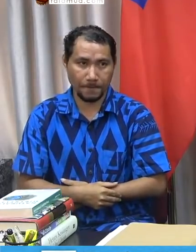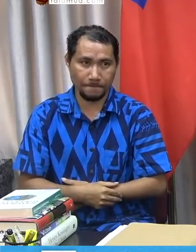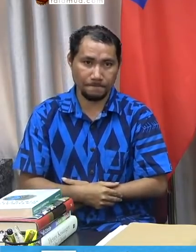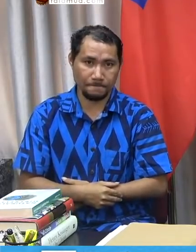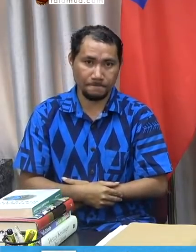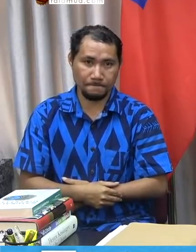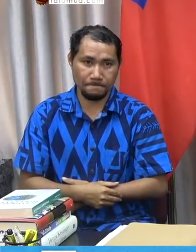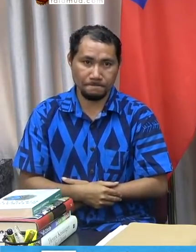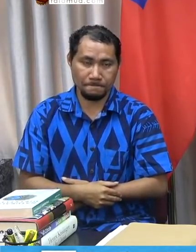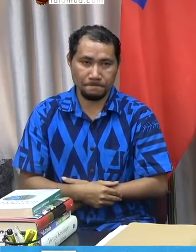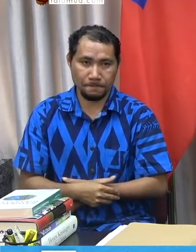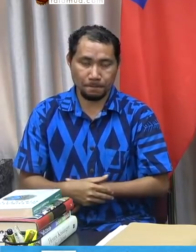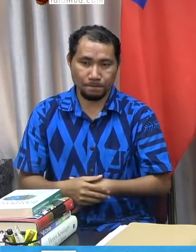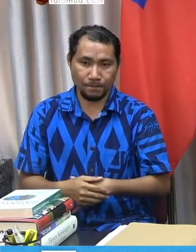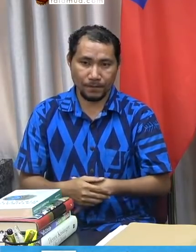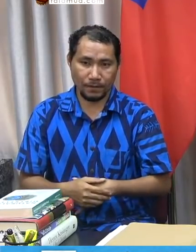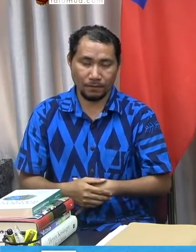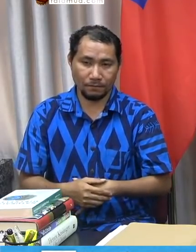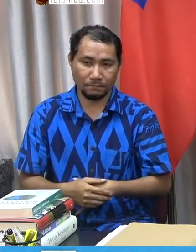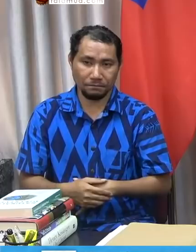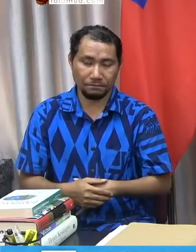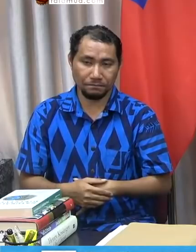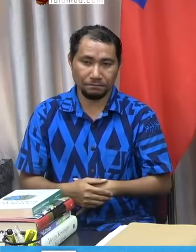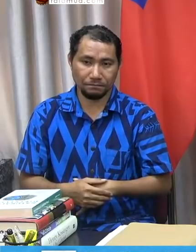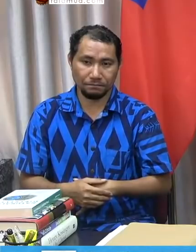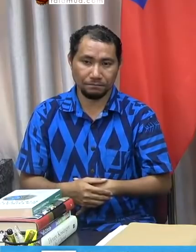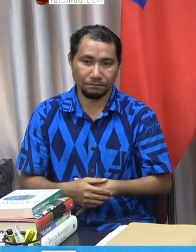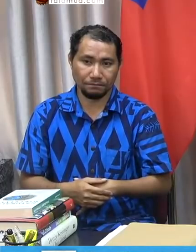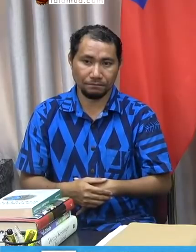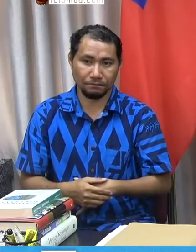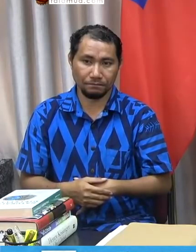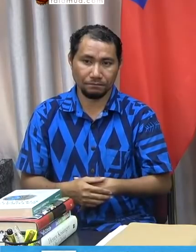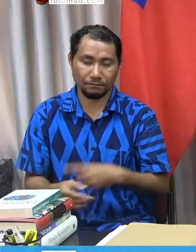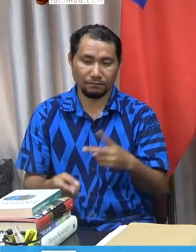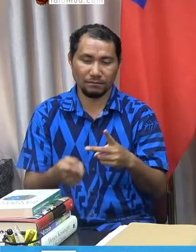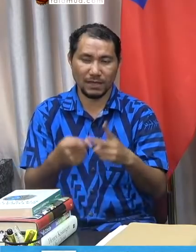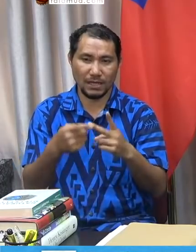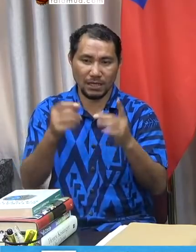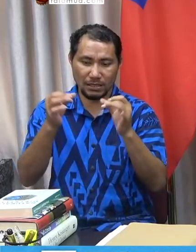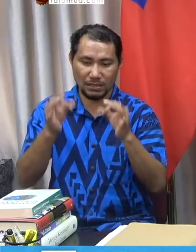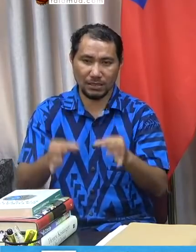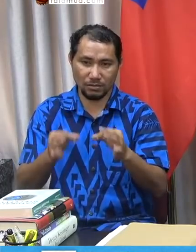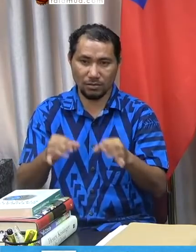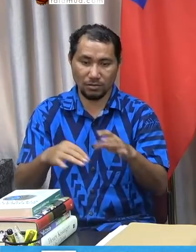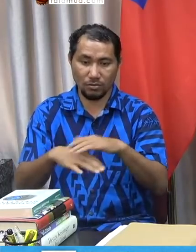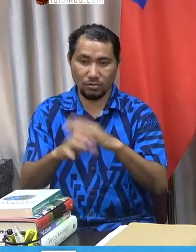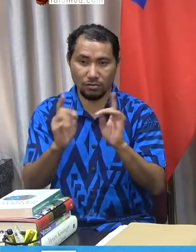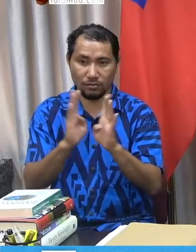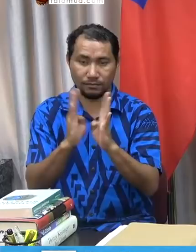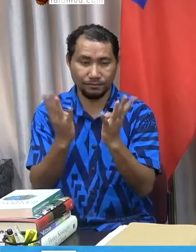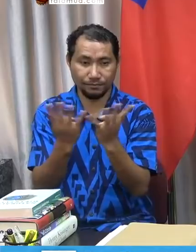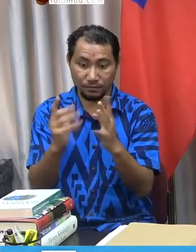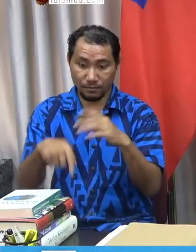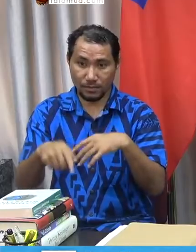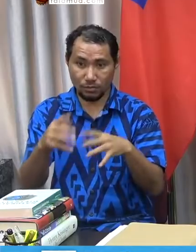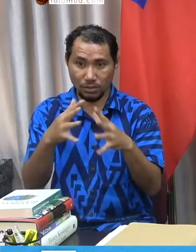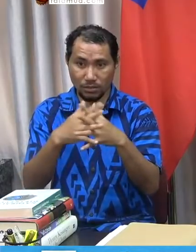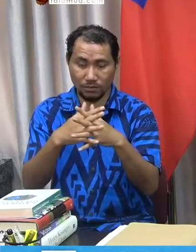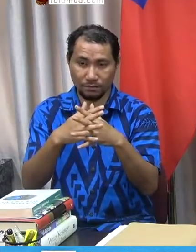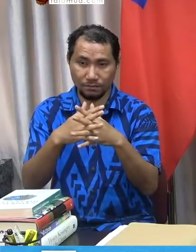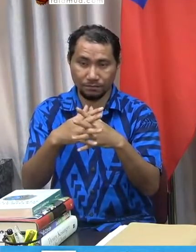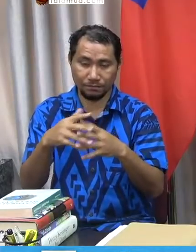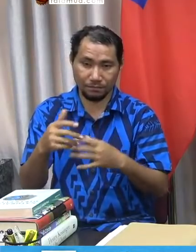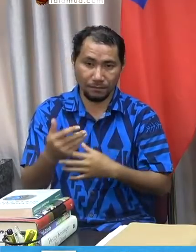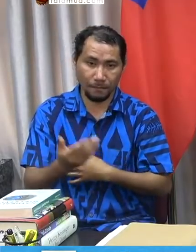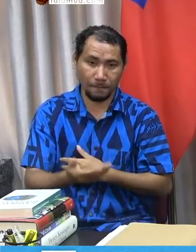O whai unga, nisi o whai unga le kabineta i le nei vai aso